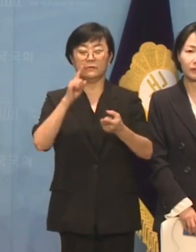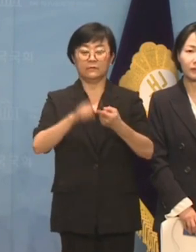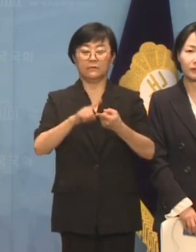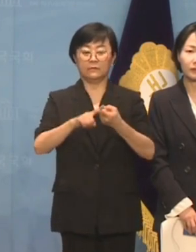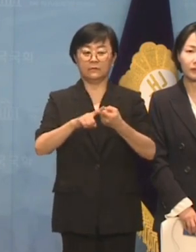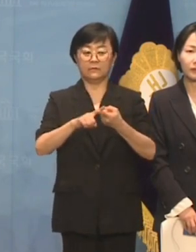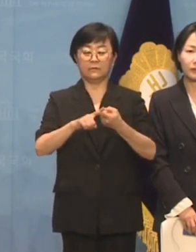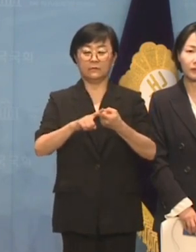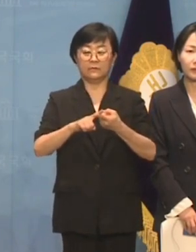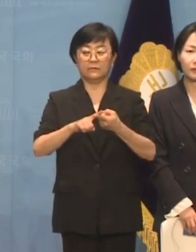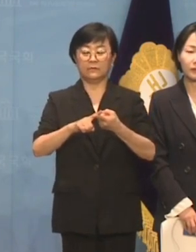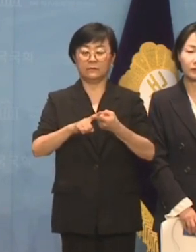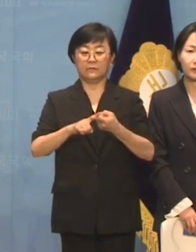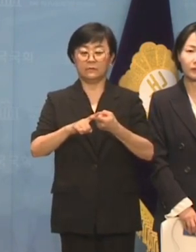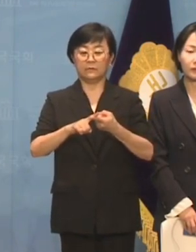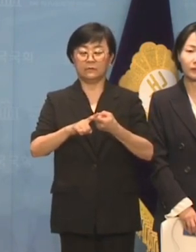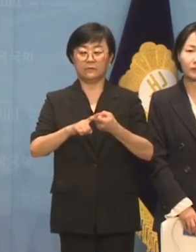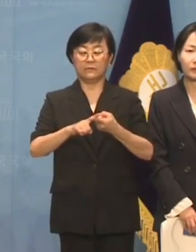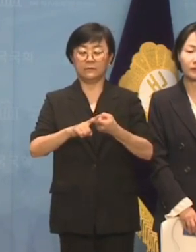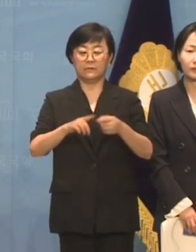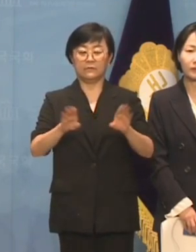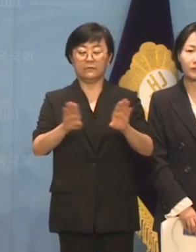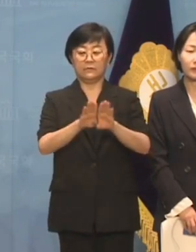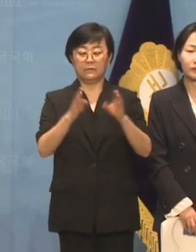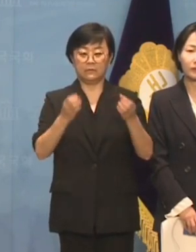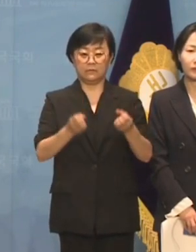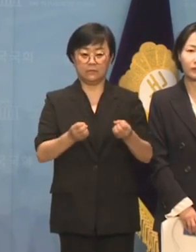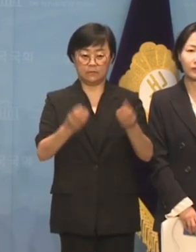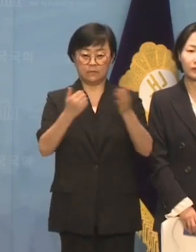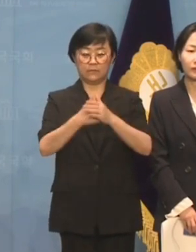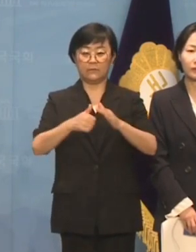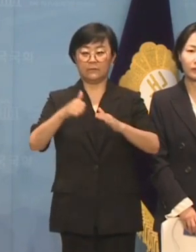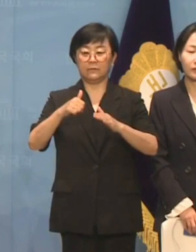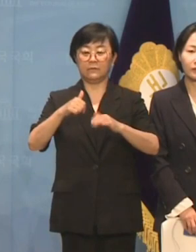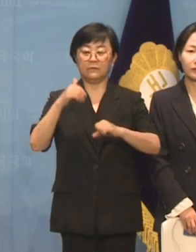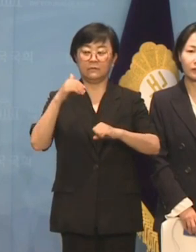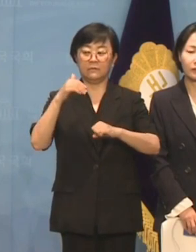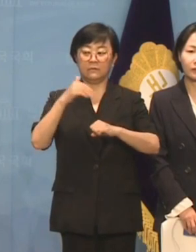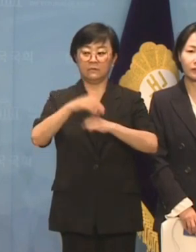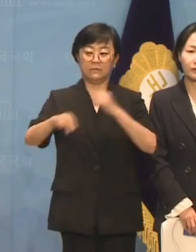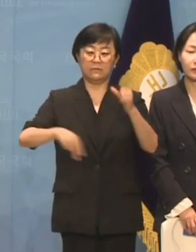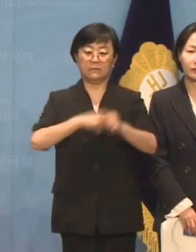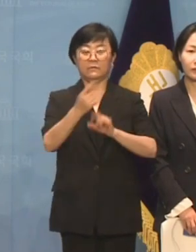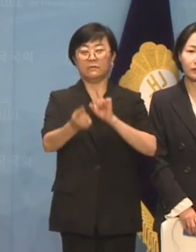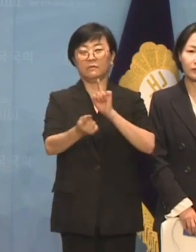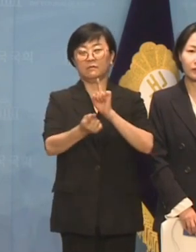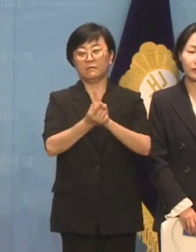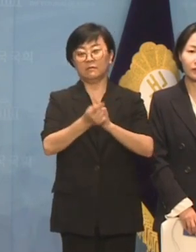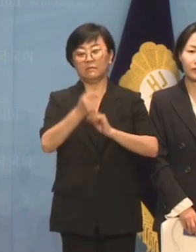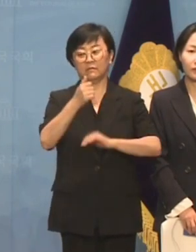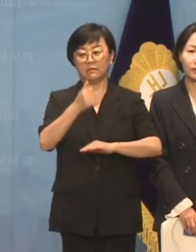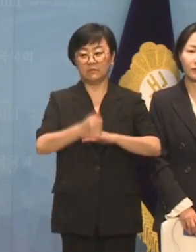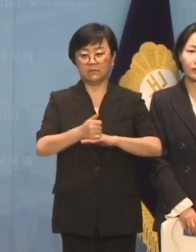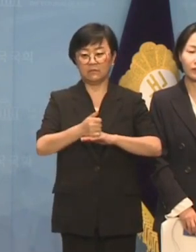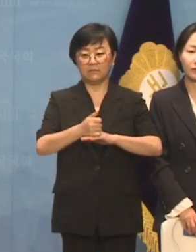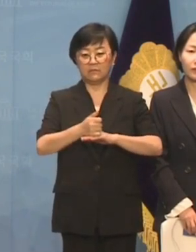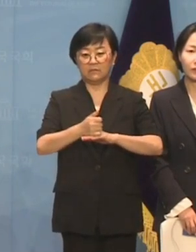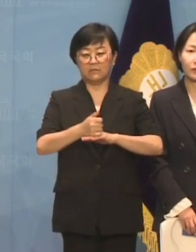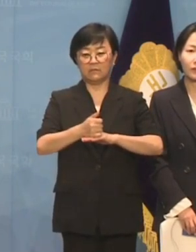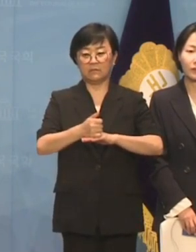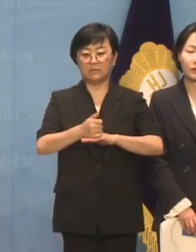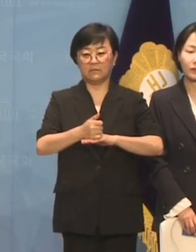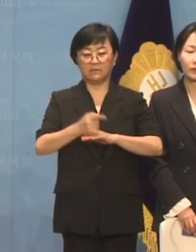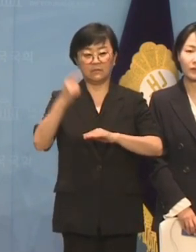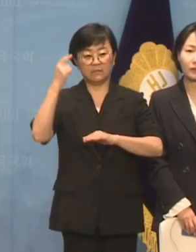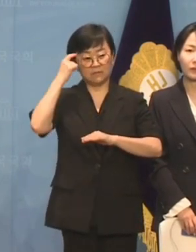대해서 이 개통식에 이런 참담한 상황을 만들어낸 것은